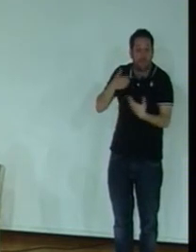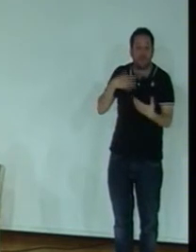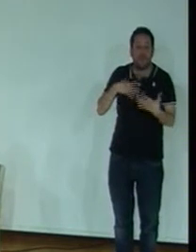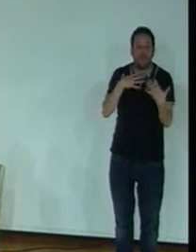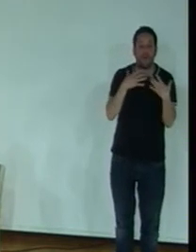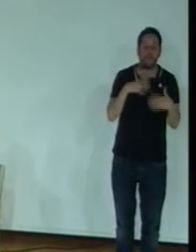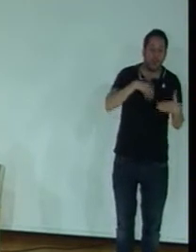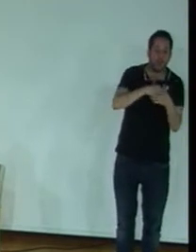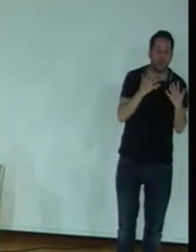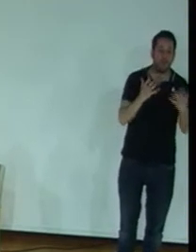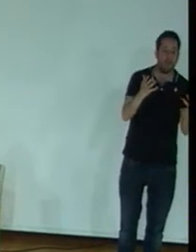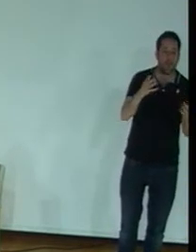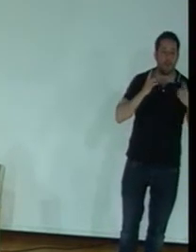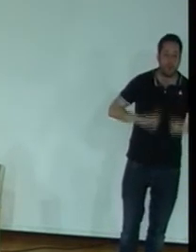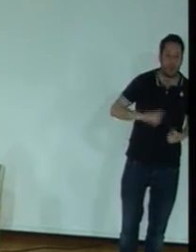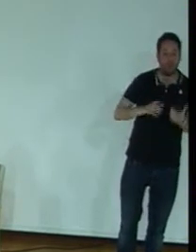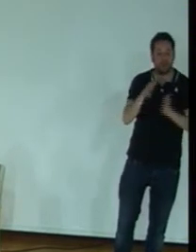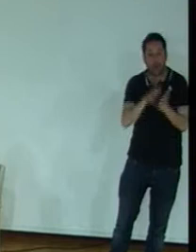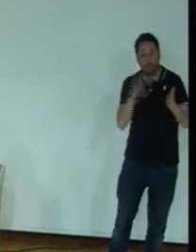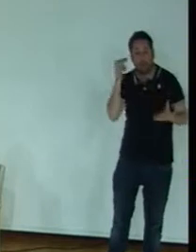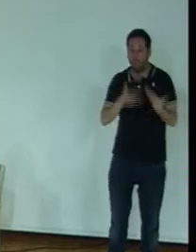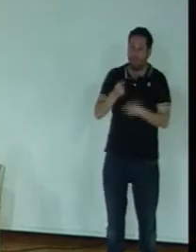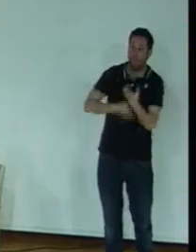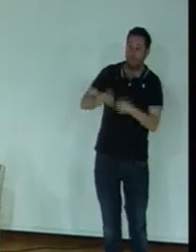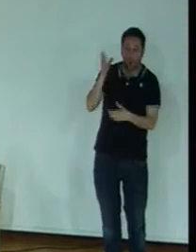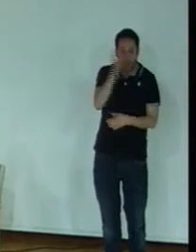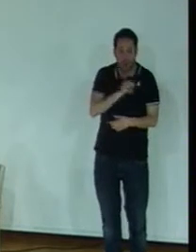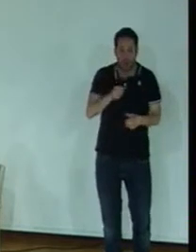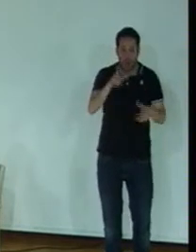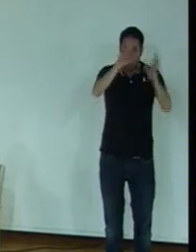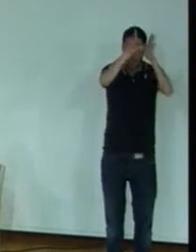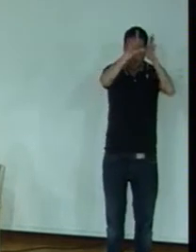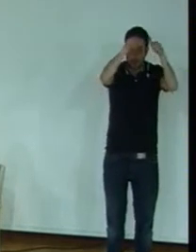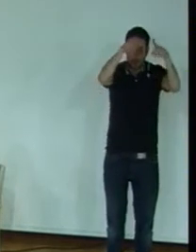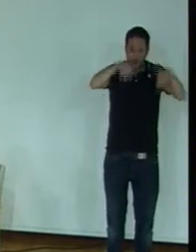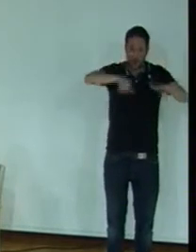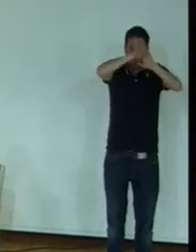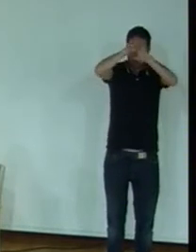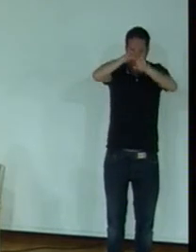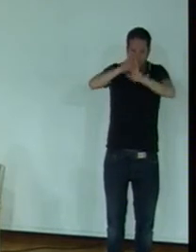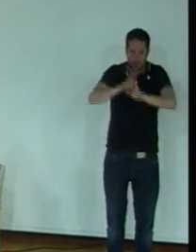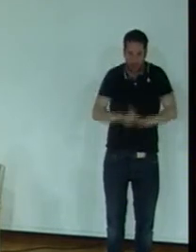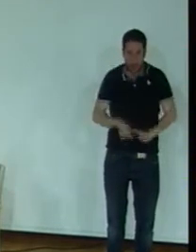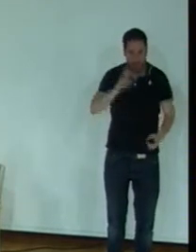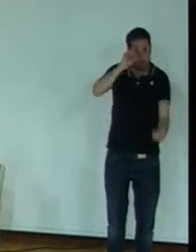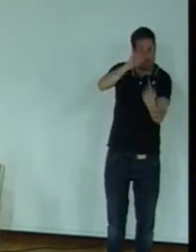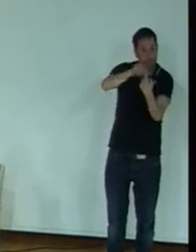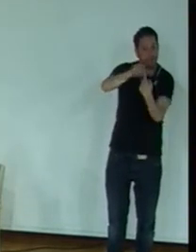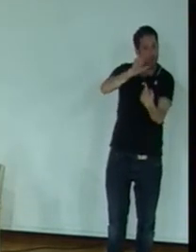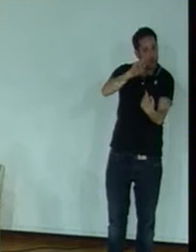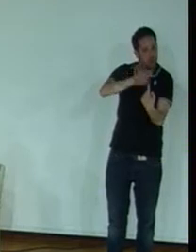parlements à faire des textes sur tout et n'importe quoi, et ils en oublient la hiérarchie des lois, c'est-à-dire qu'il y a un objectif, et derrière on